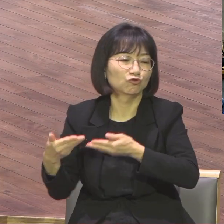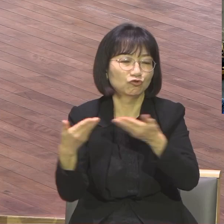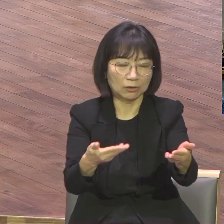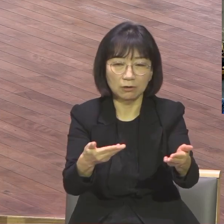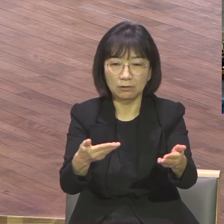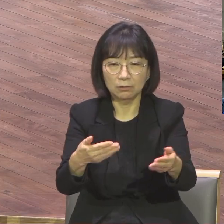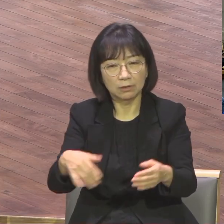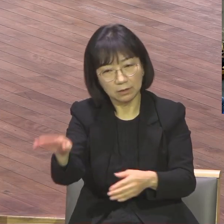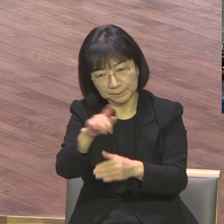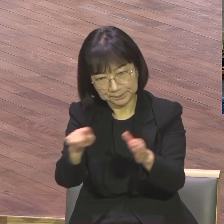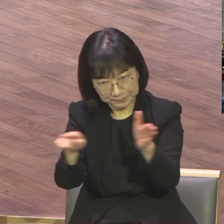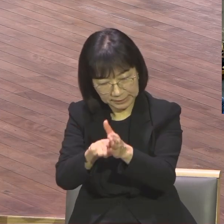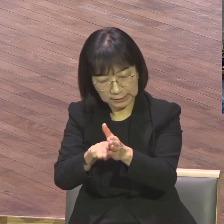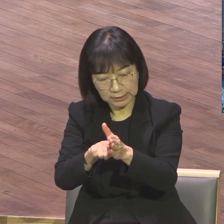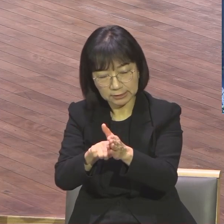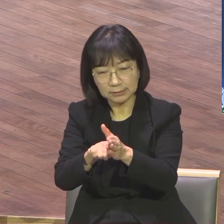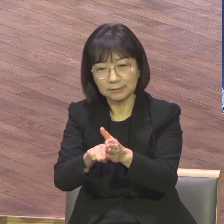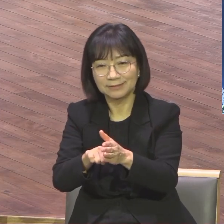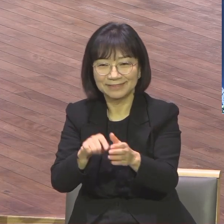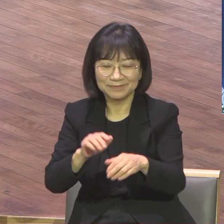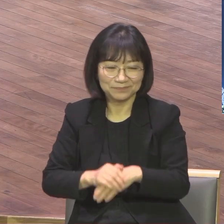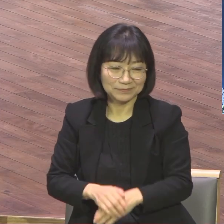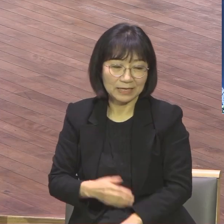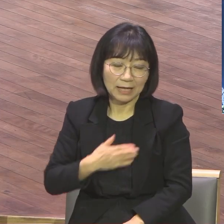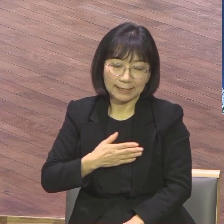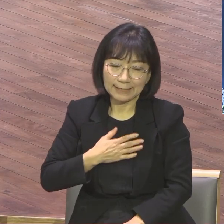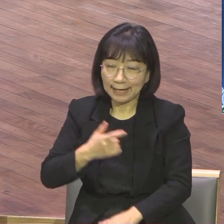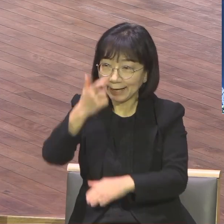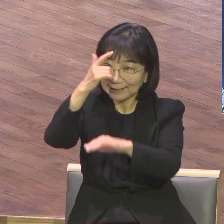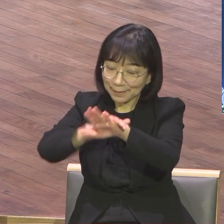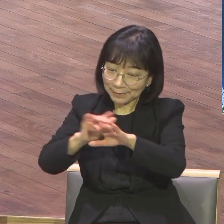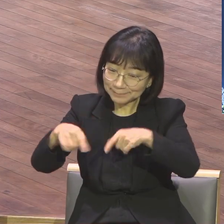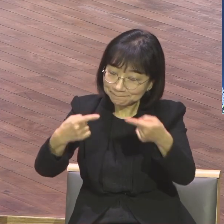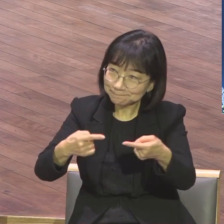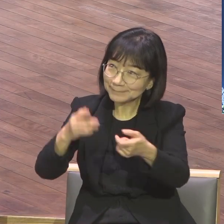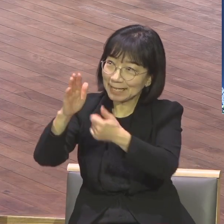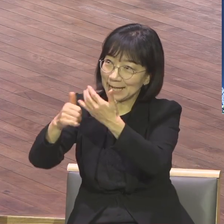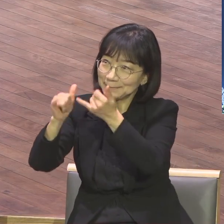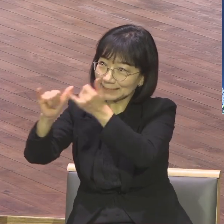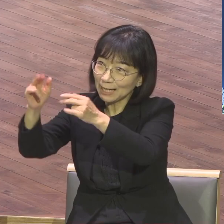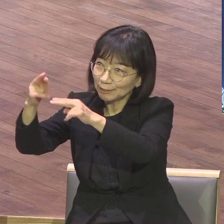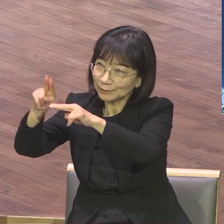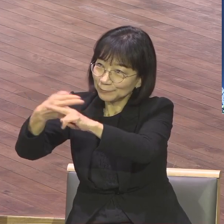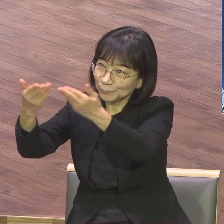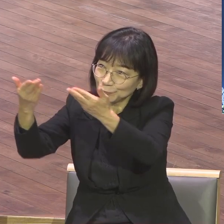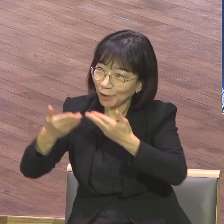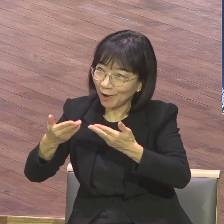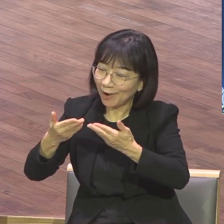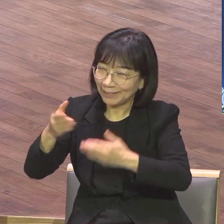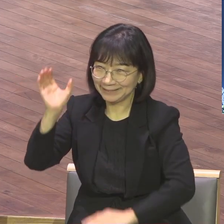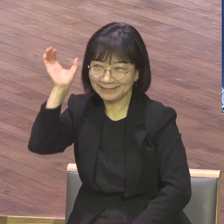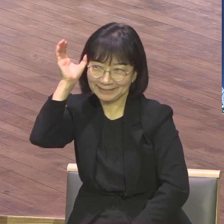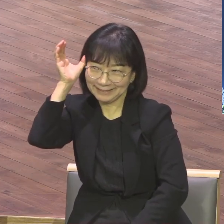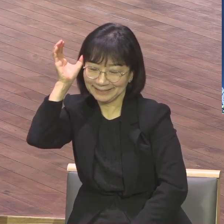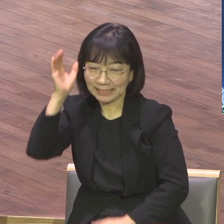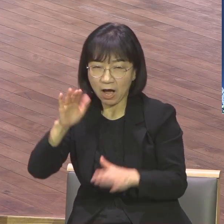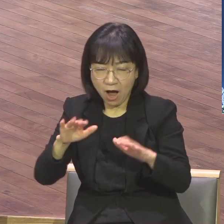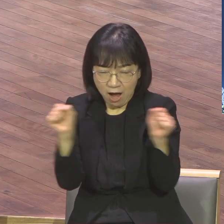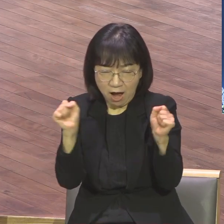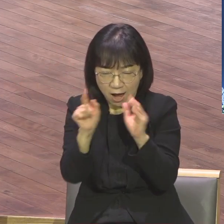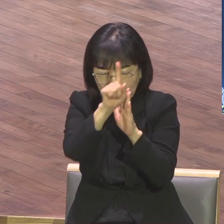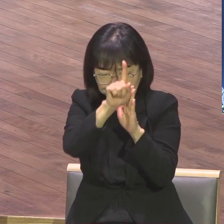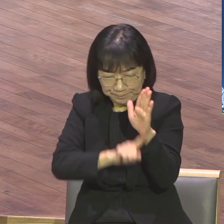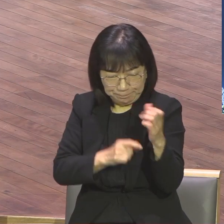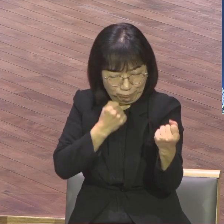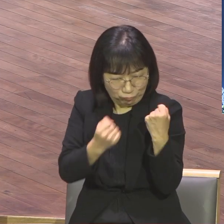할지니라. 내가 오늘 예배하러 간다. 하나님 나 상 줄 거야. 이 추운 날씨에 내가 하나님 앞에 예배하러 간다.